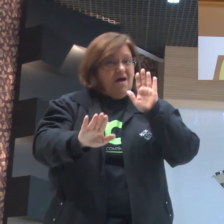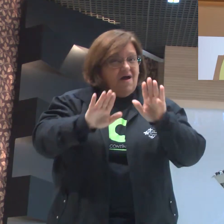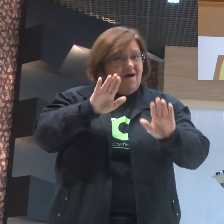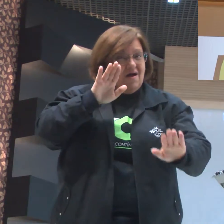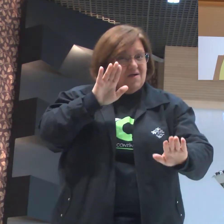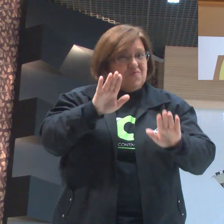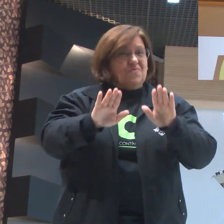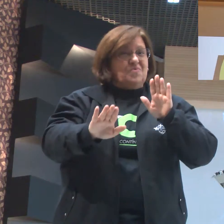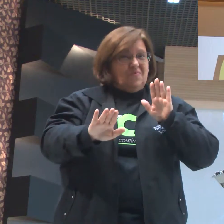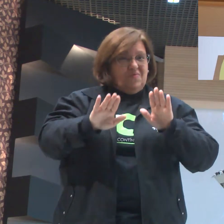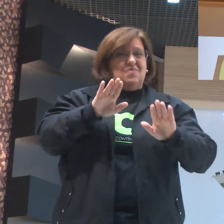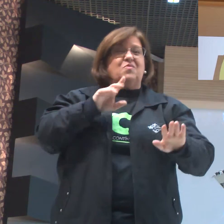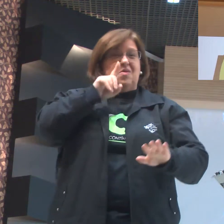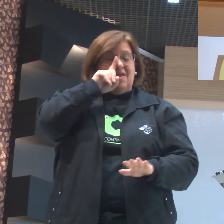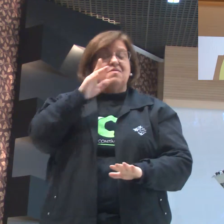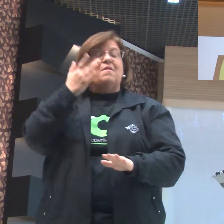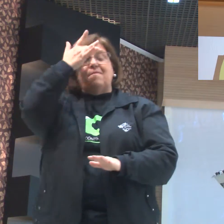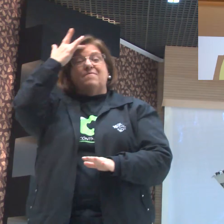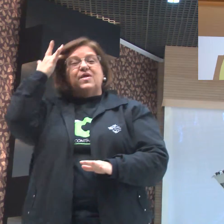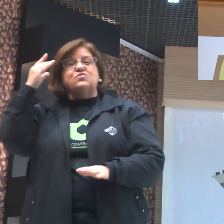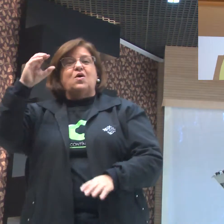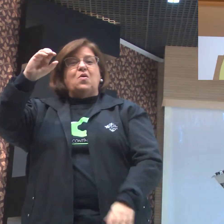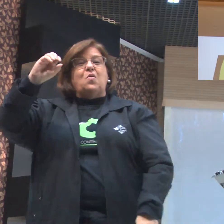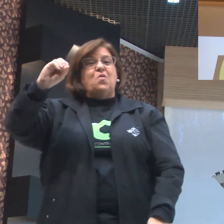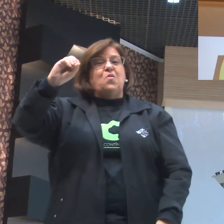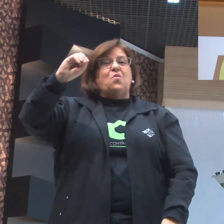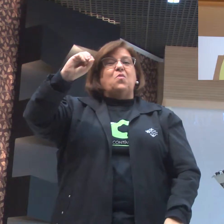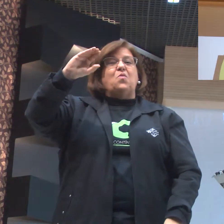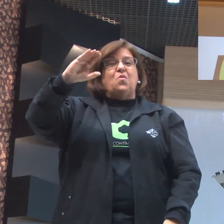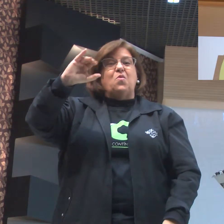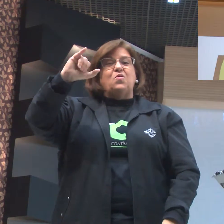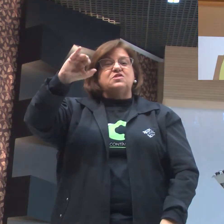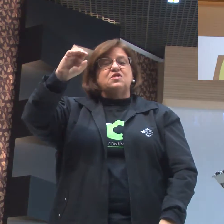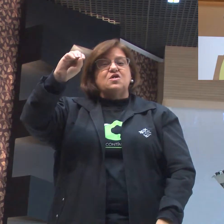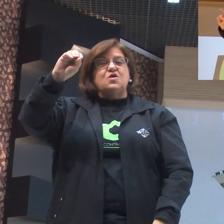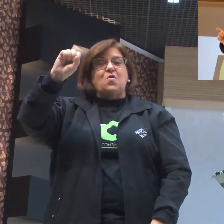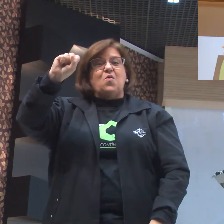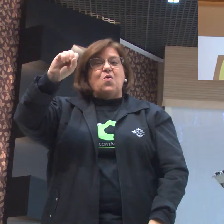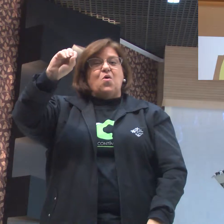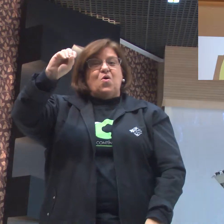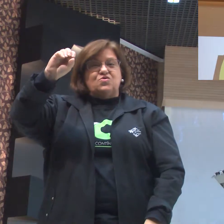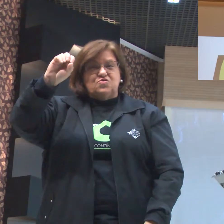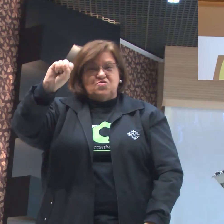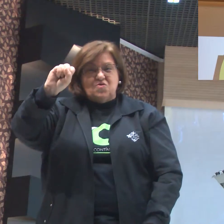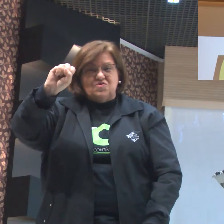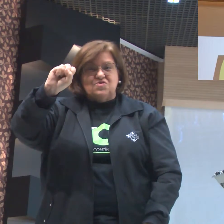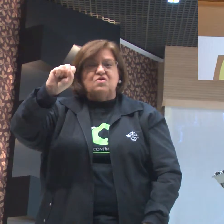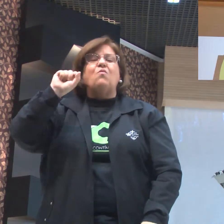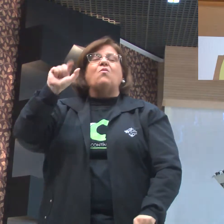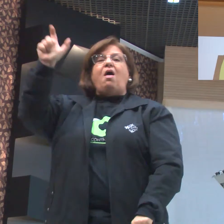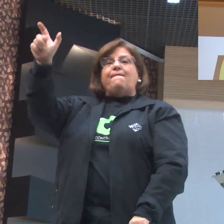Contudo, é preciso tomar cuidado com os ociosos, que se encostam nas pessoas